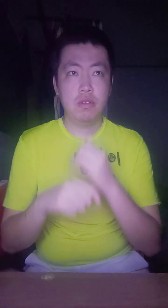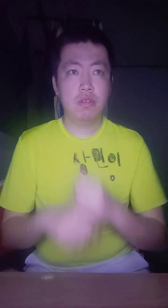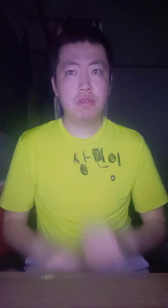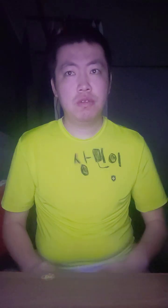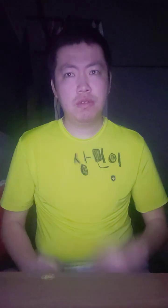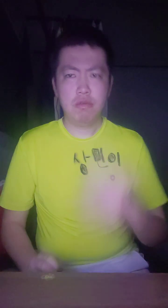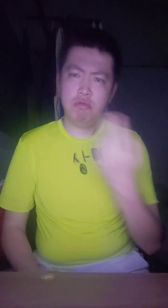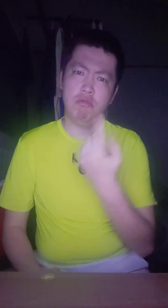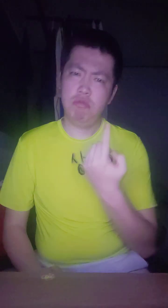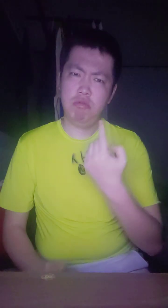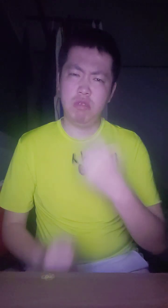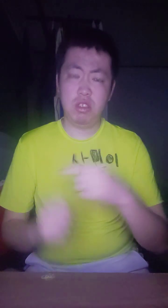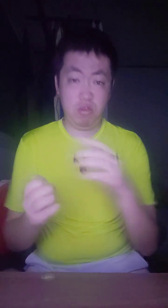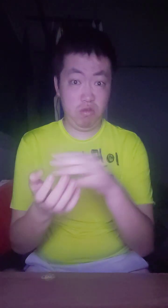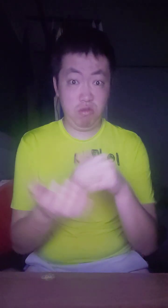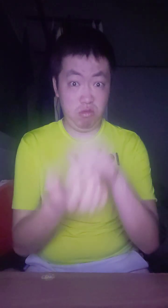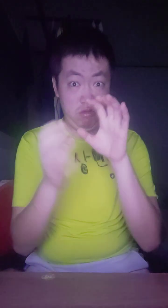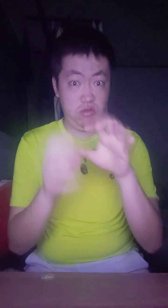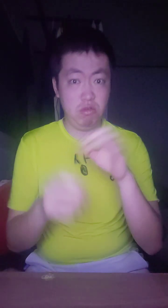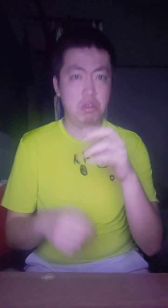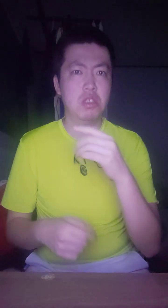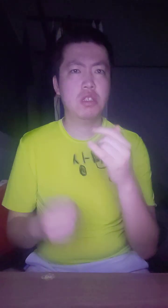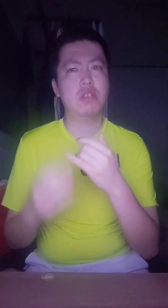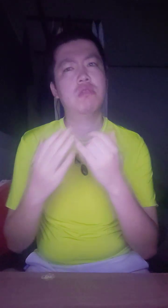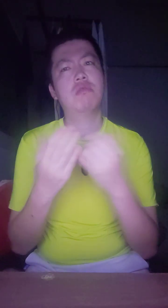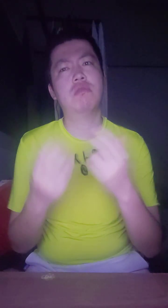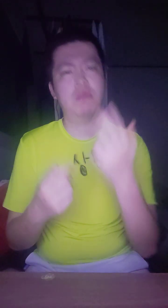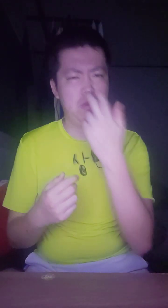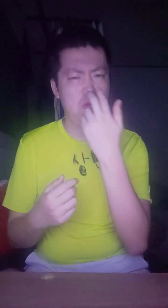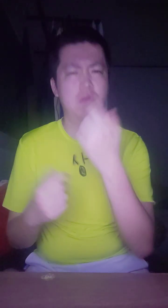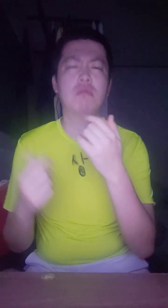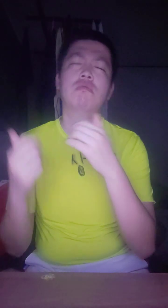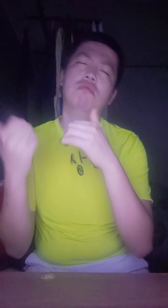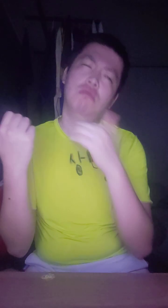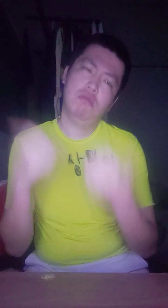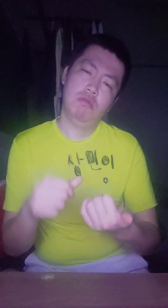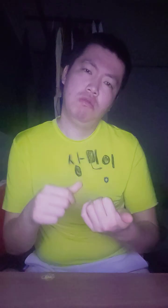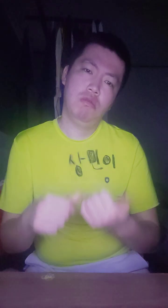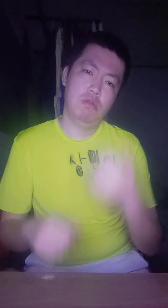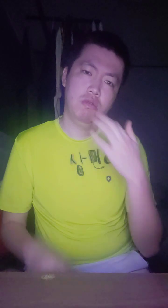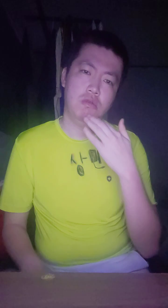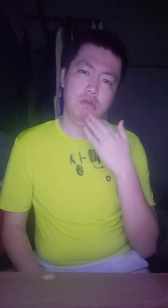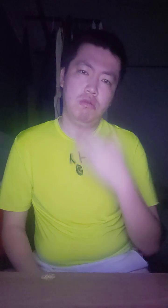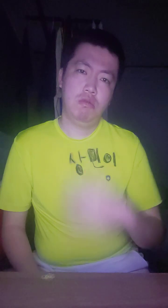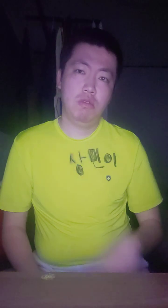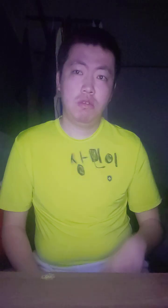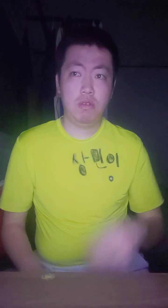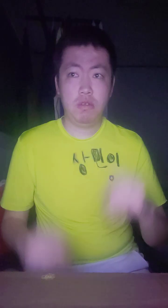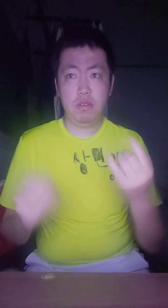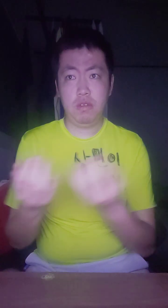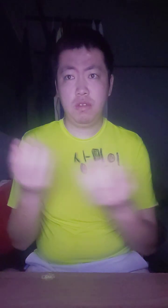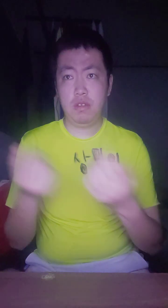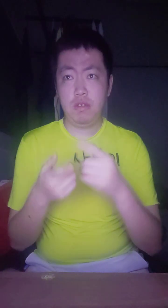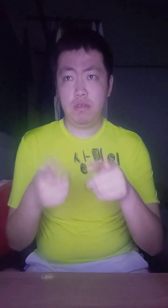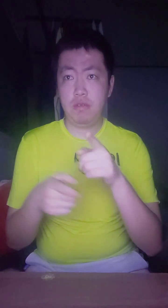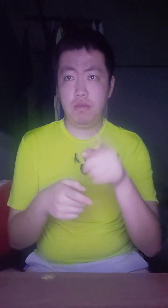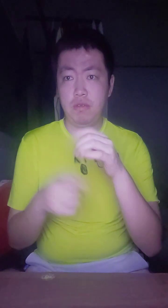이상하다는 생각에 화장실에 들어가 보니 A양이 의식을 잃고 쓰러져 있었다는데요. 자, 그런데 따라 들어간 친구도